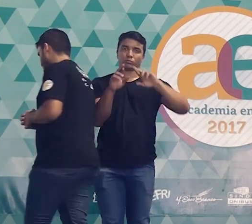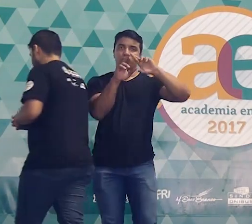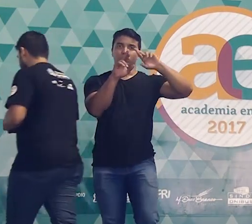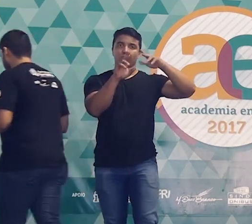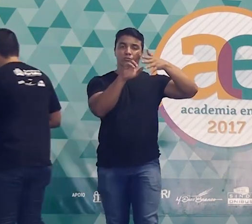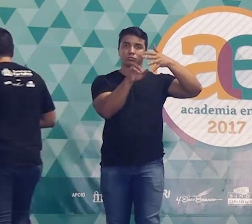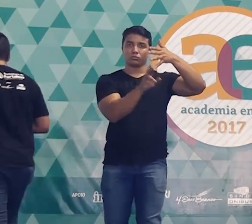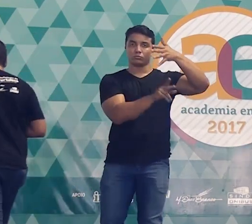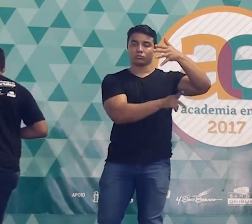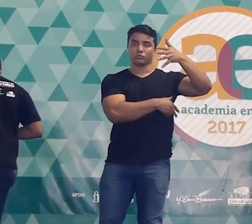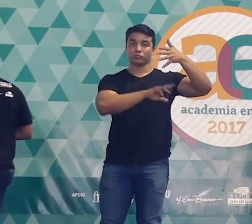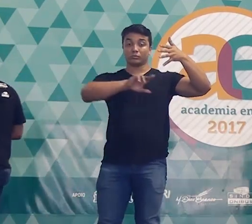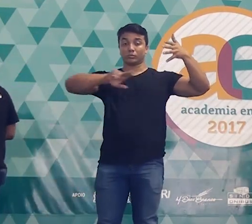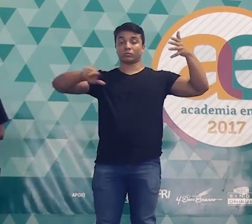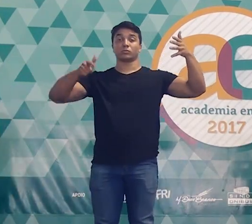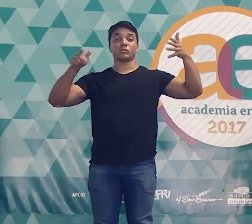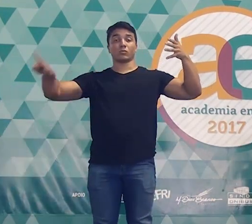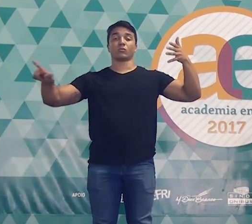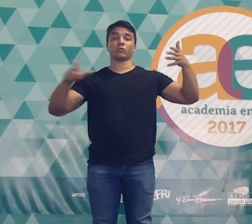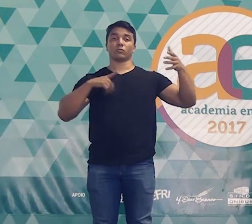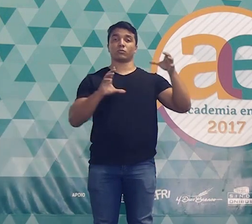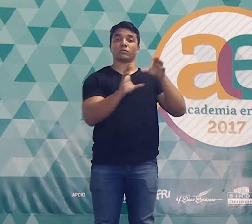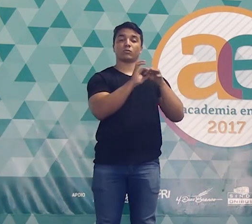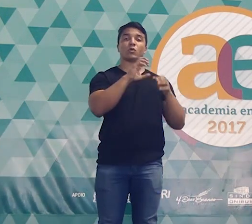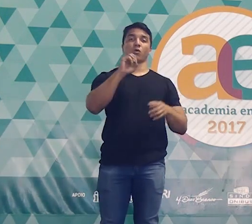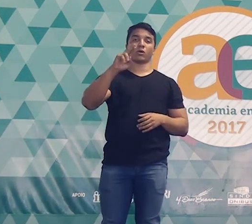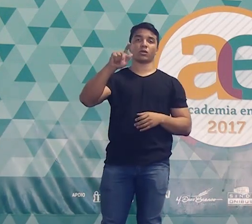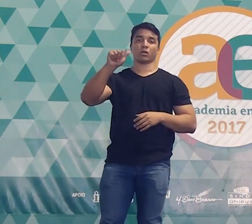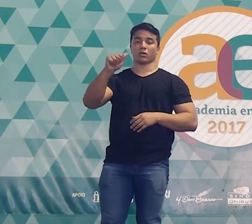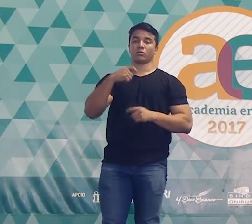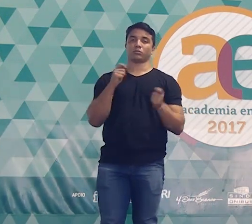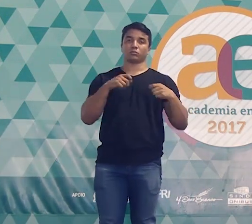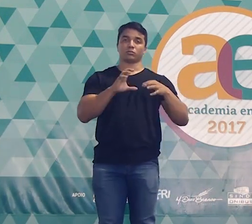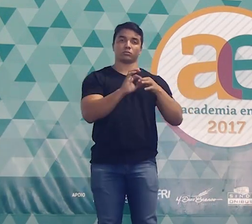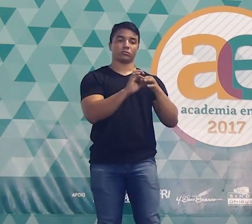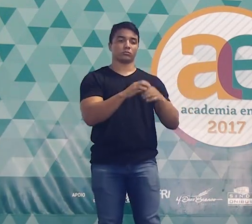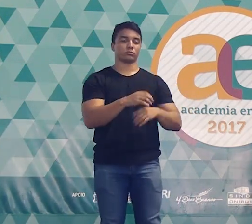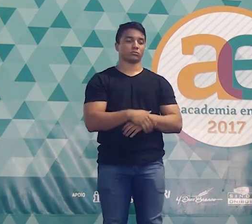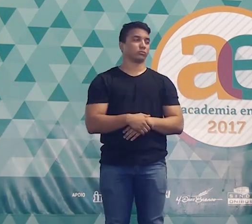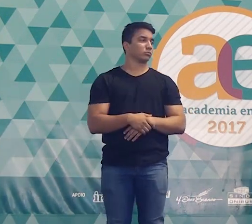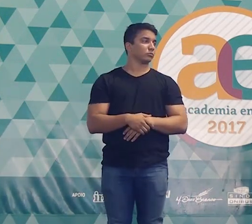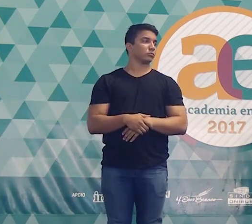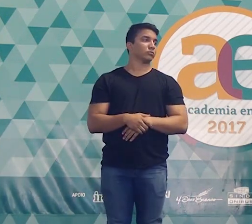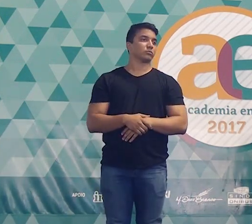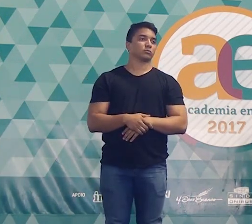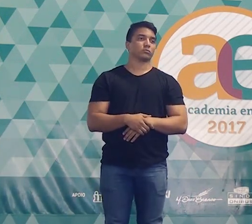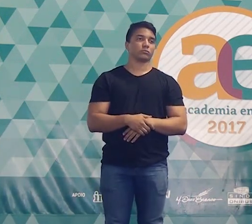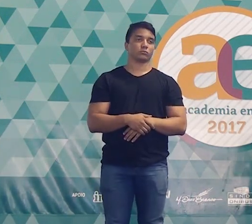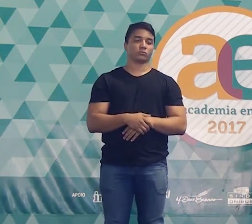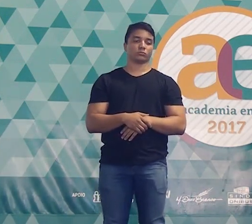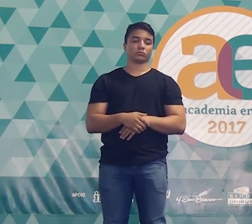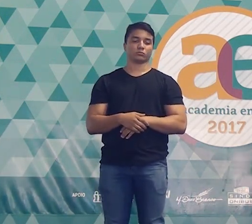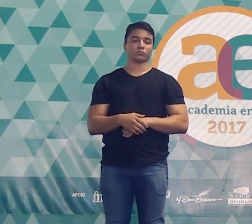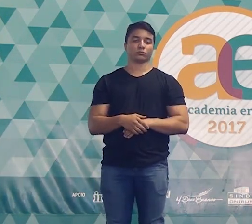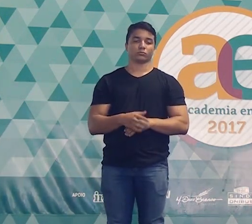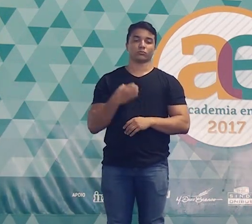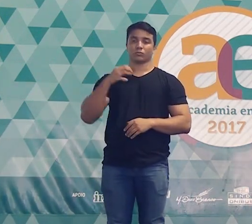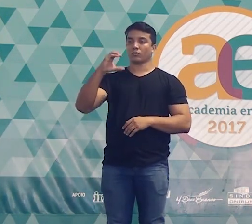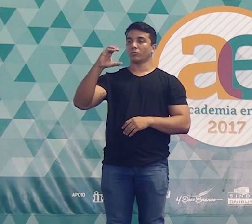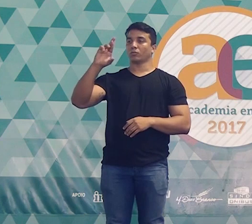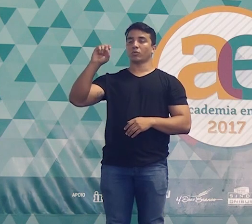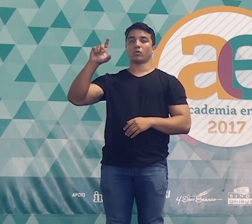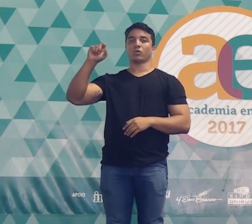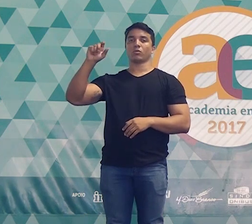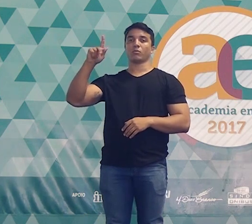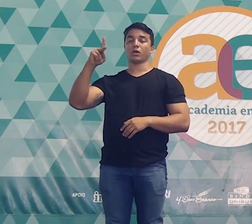entre outros. Diversos organelas, tá bom? Vou responder todas, tá, gente? O cloroplasto,